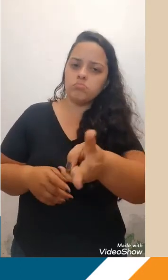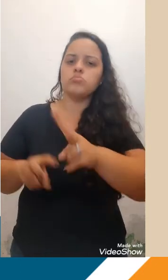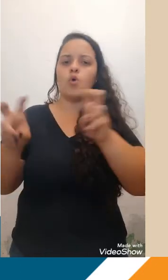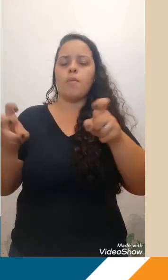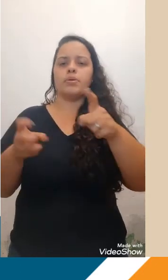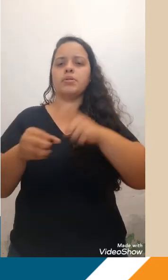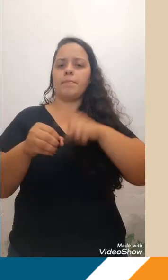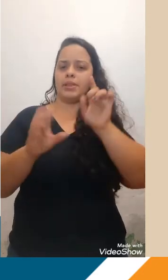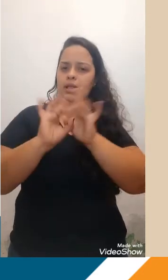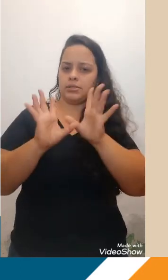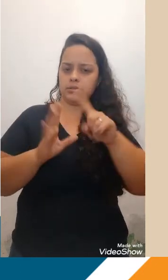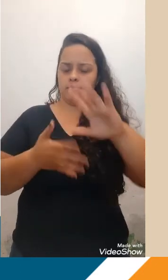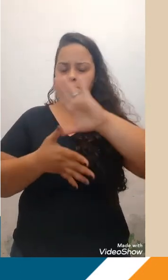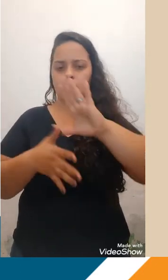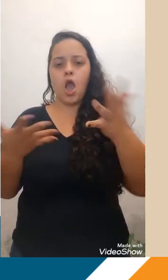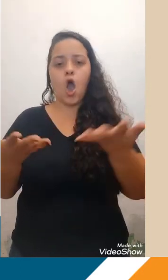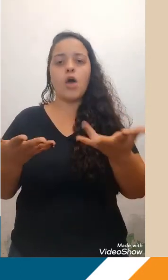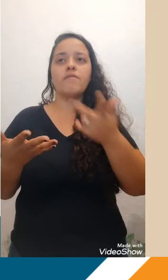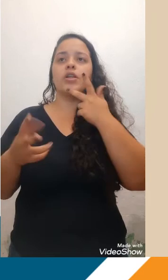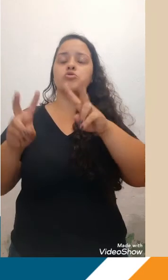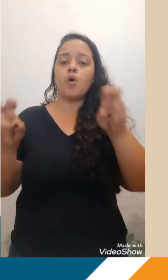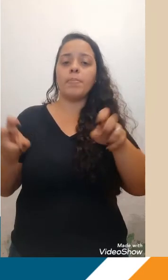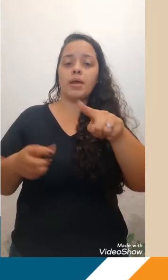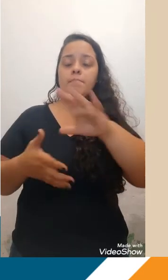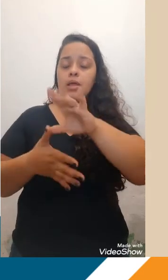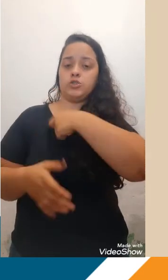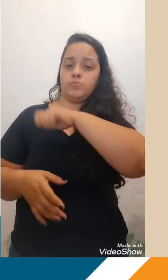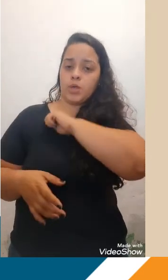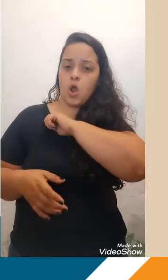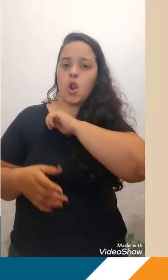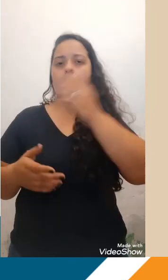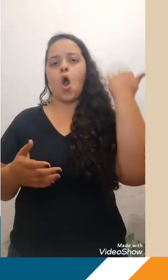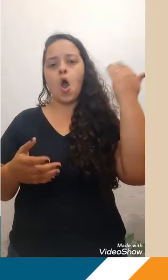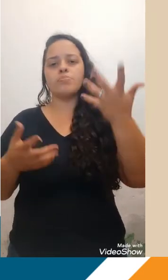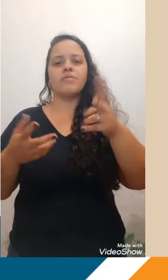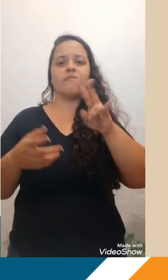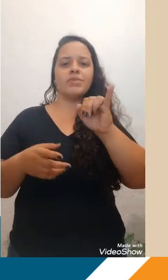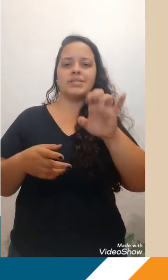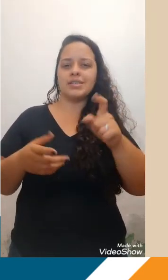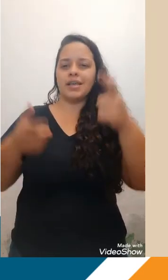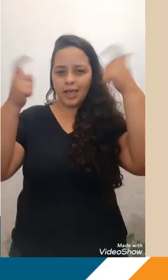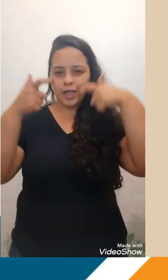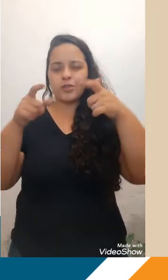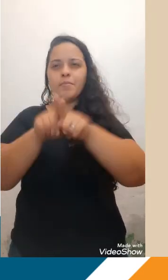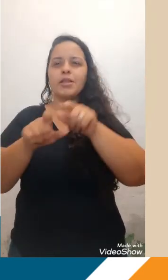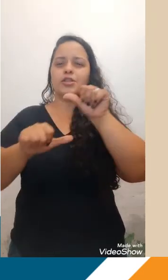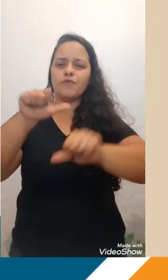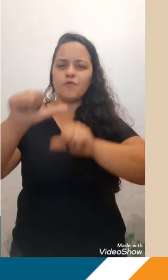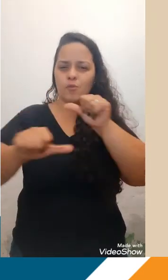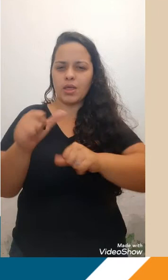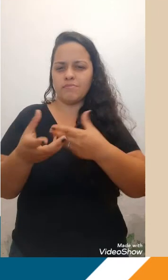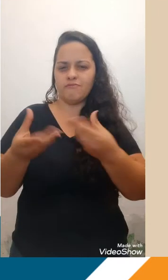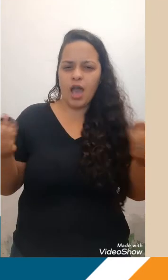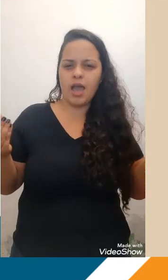das independências na América, só que agora com ênfase na América Espanhola, de como os antigos vice-reinos e capitanias gerais se transformaram em